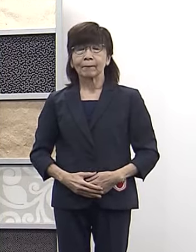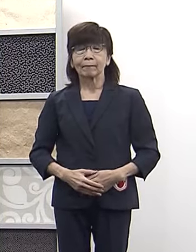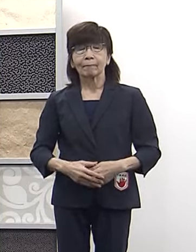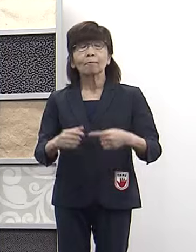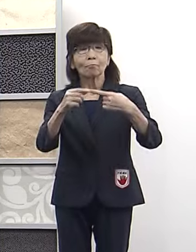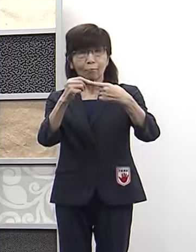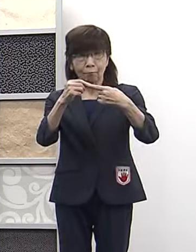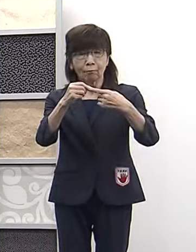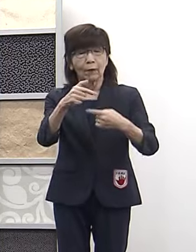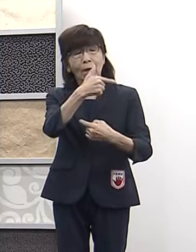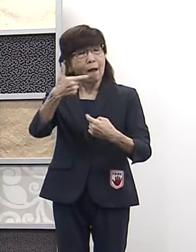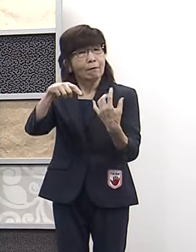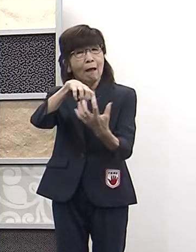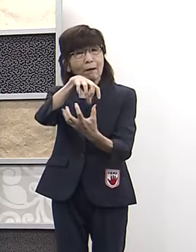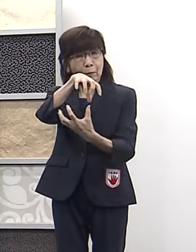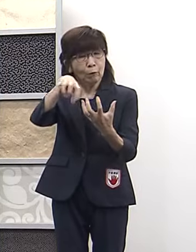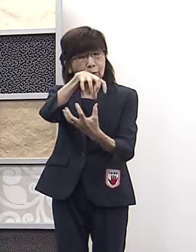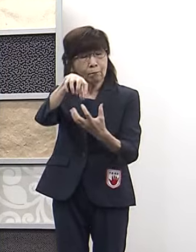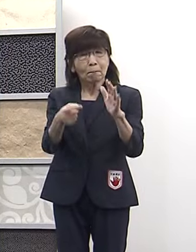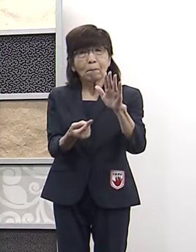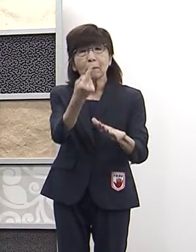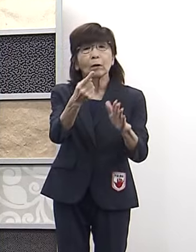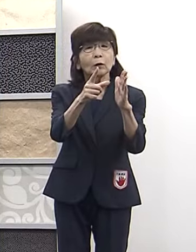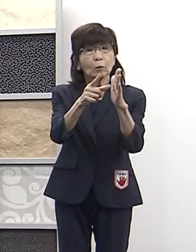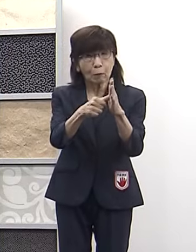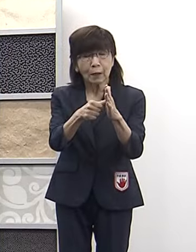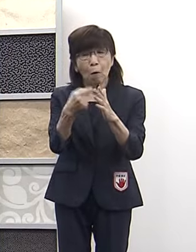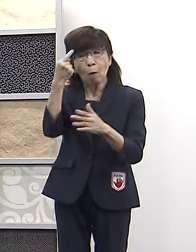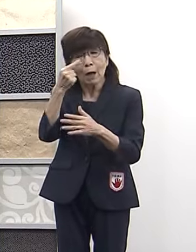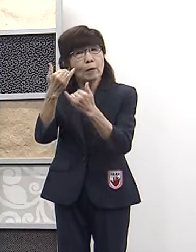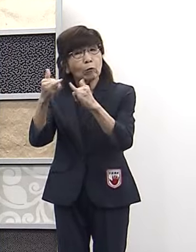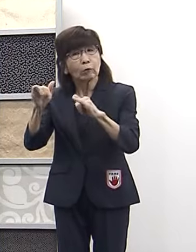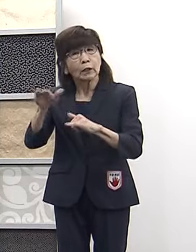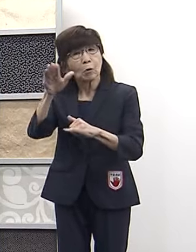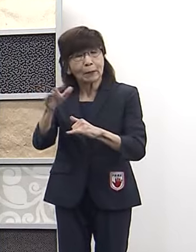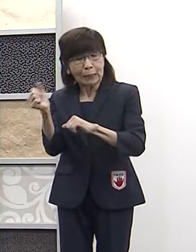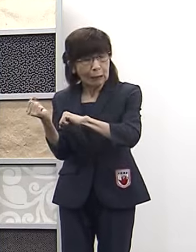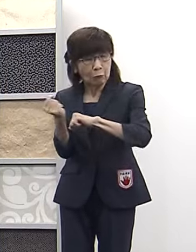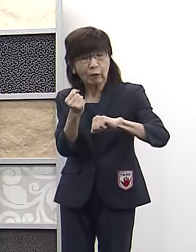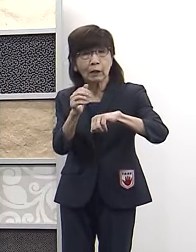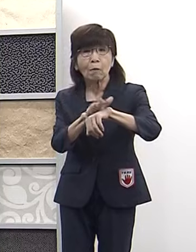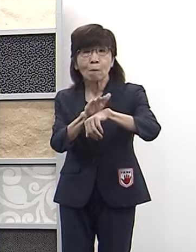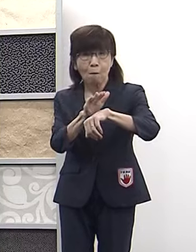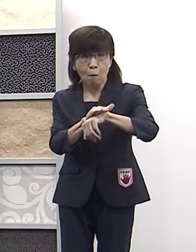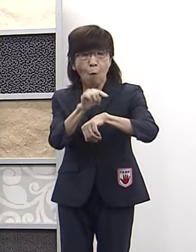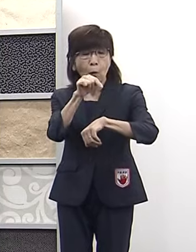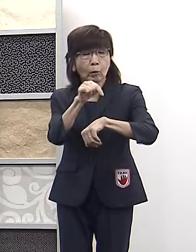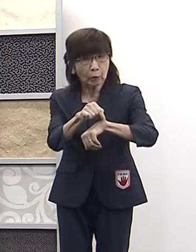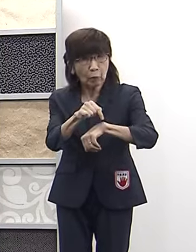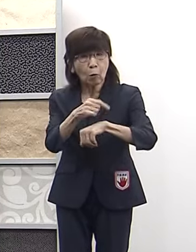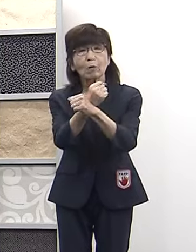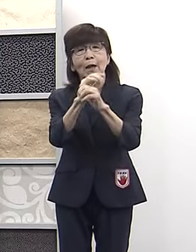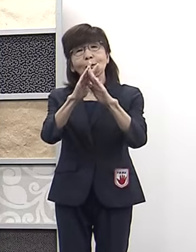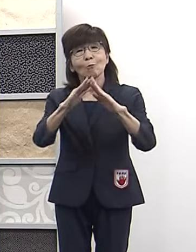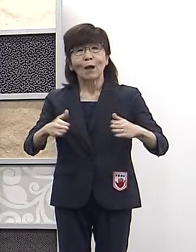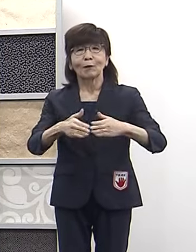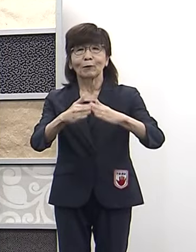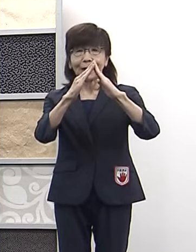規模災害時におけるインバウンドの超広域避難に関してですが、その研究会を設置することにつきま